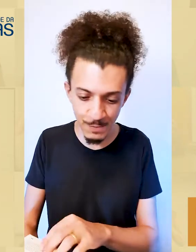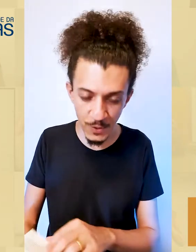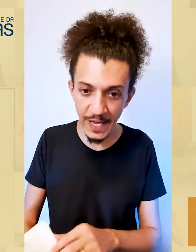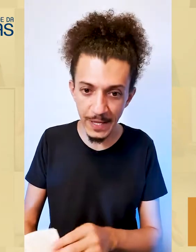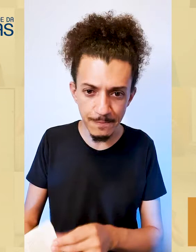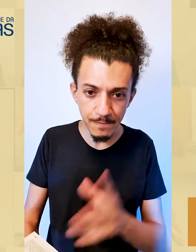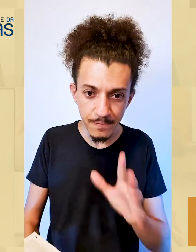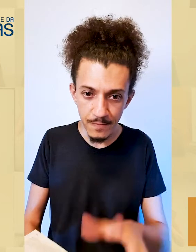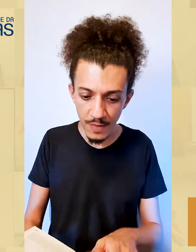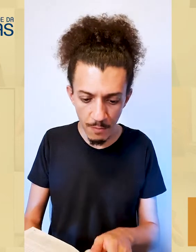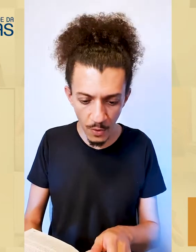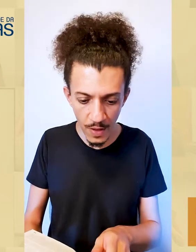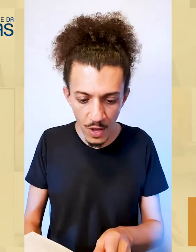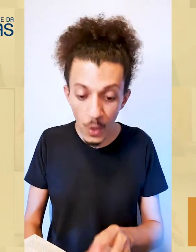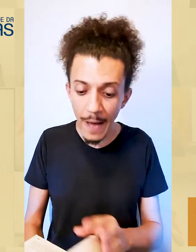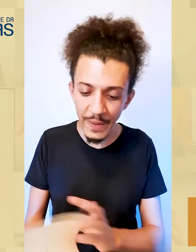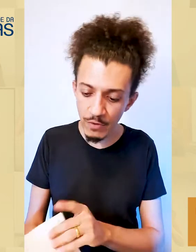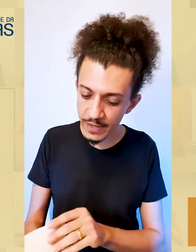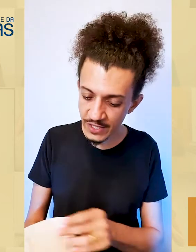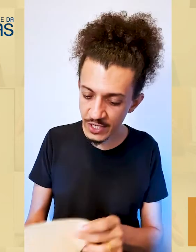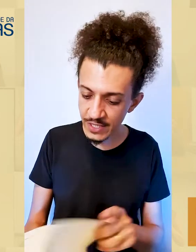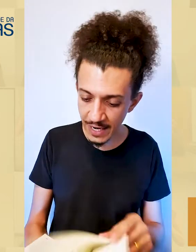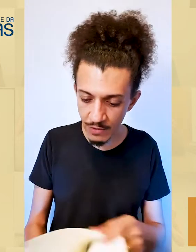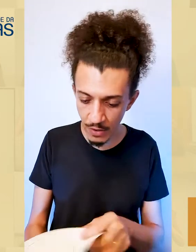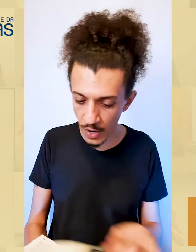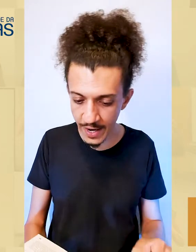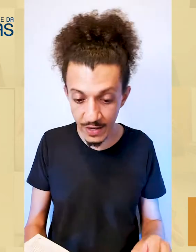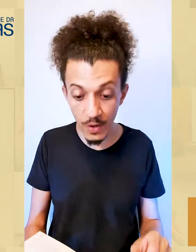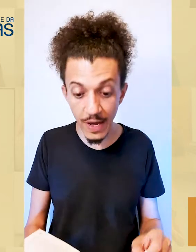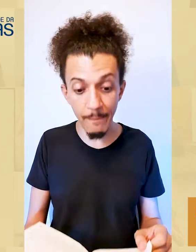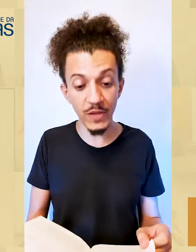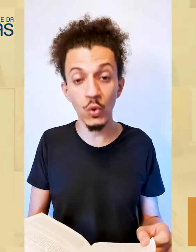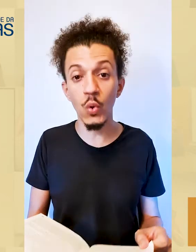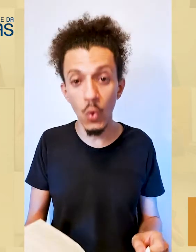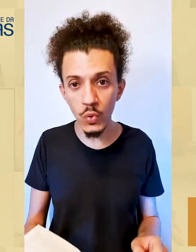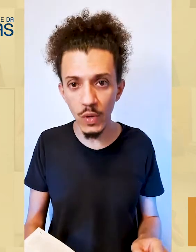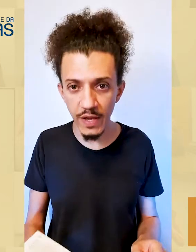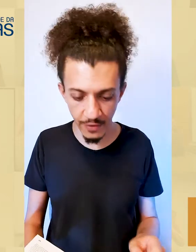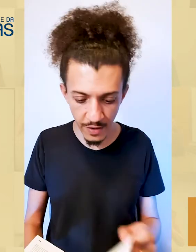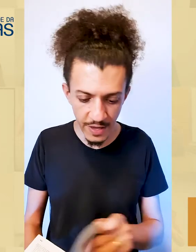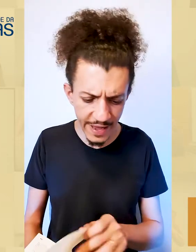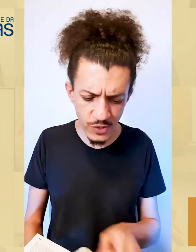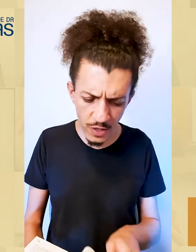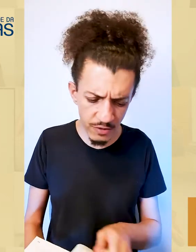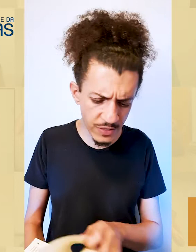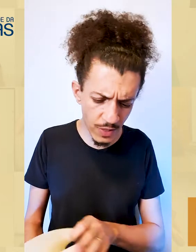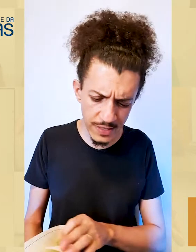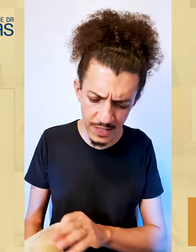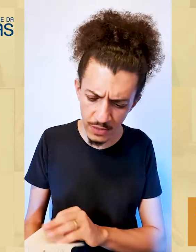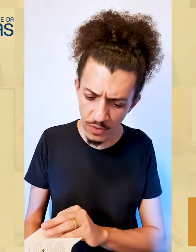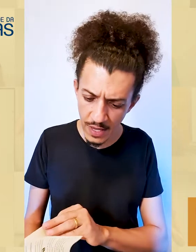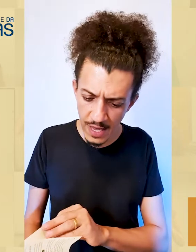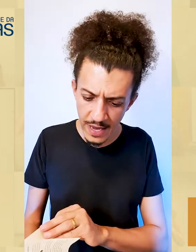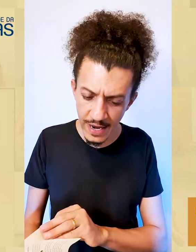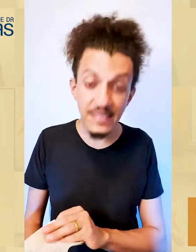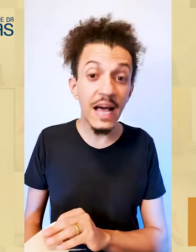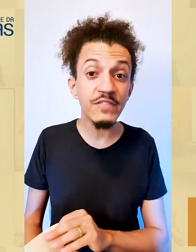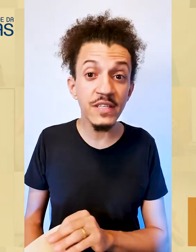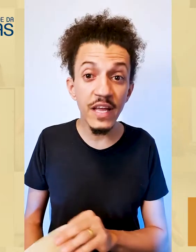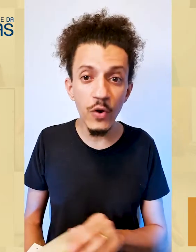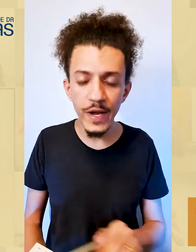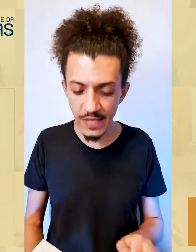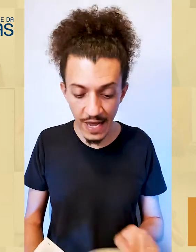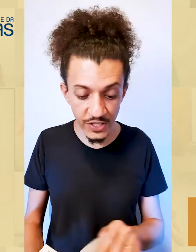e ir respondendo. Bom, o capítulo que a gente está lendo agora, que é o capítulo 1 do livro, e aí só contextualizando, nas